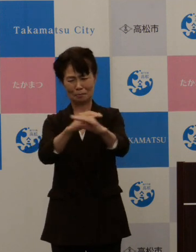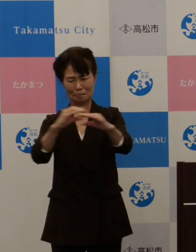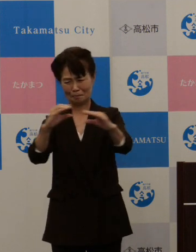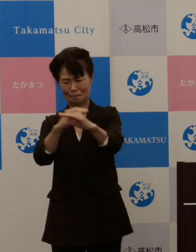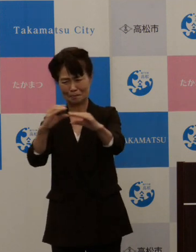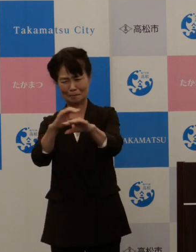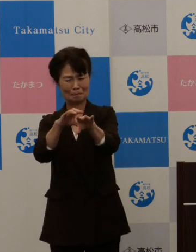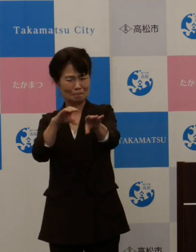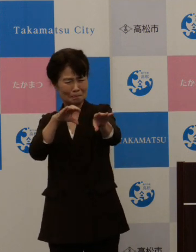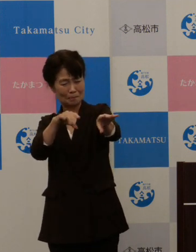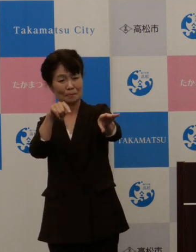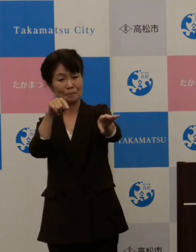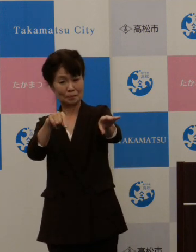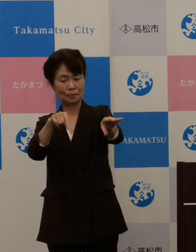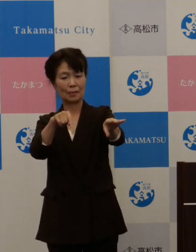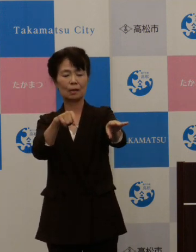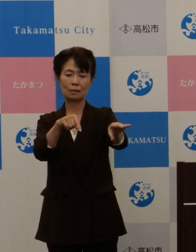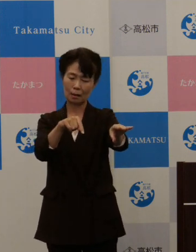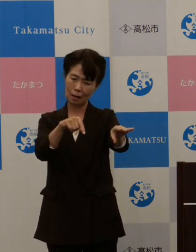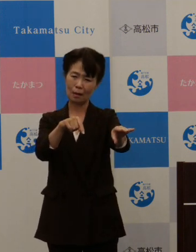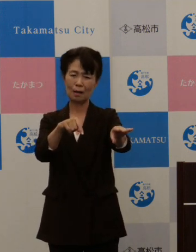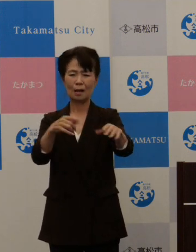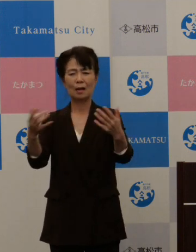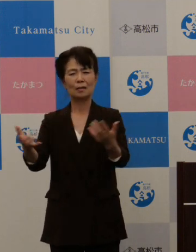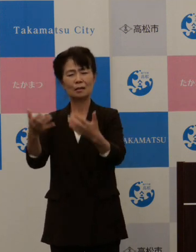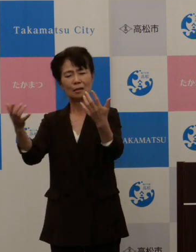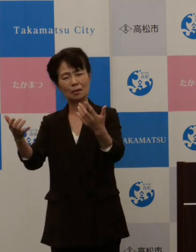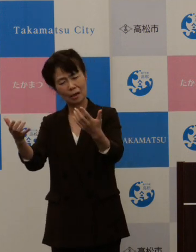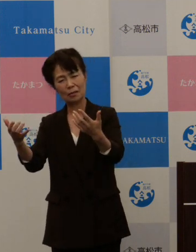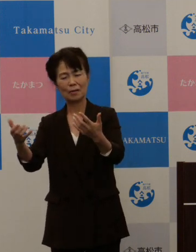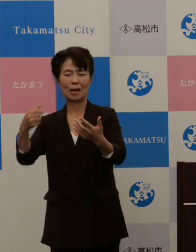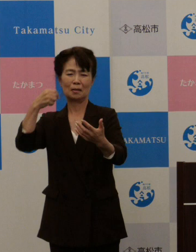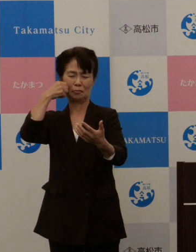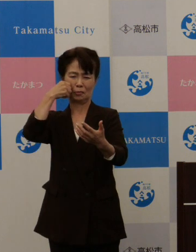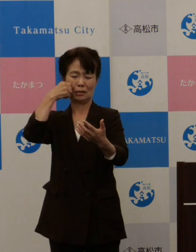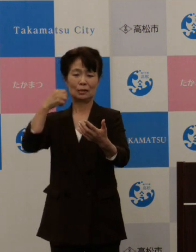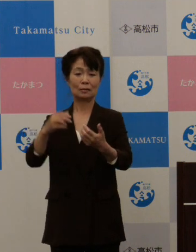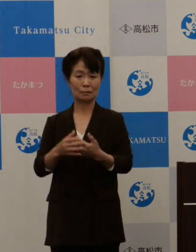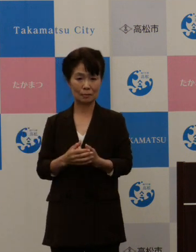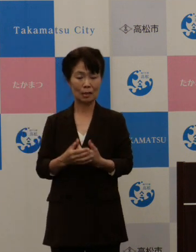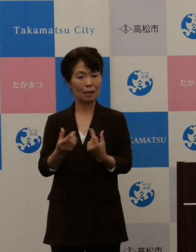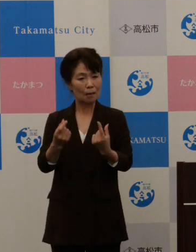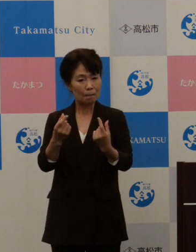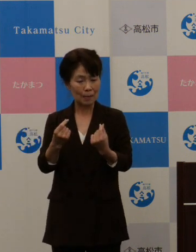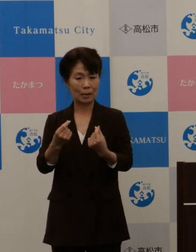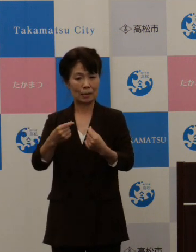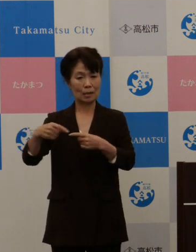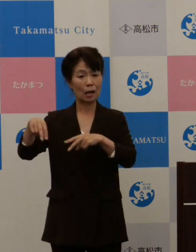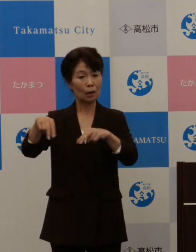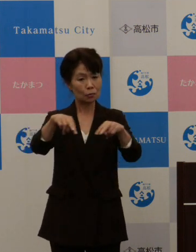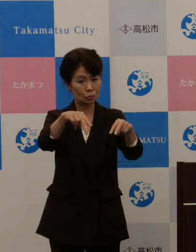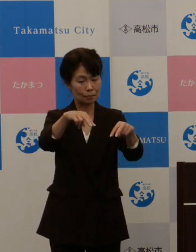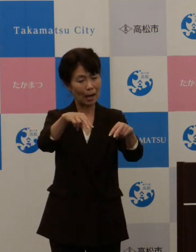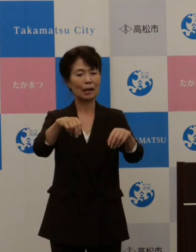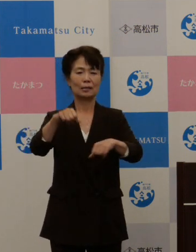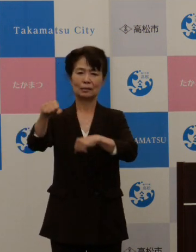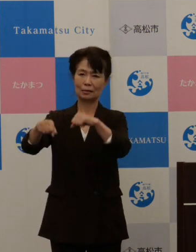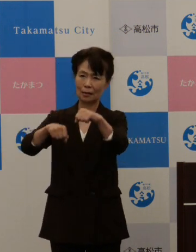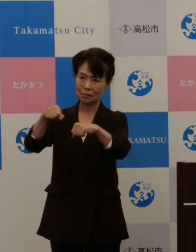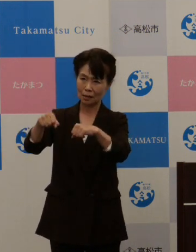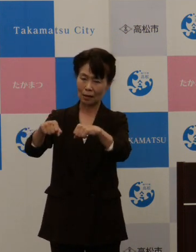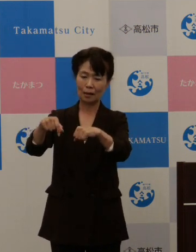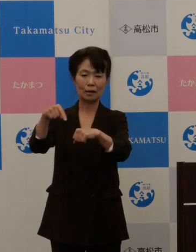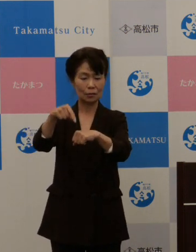するような道路空間であっては、にぎわいというのは生まれないわけでして、やはり歩行者、まあ、せめて自転車まで